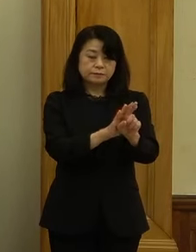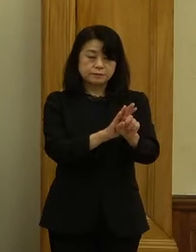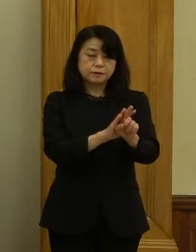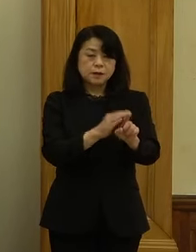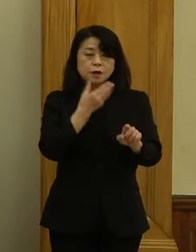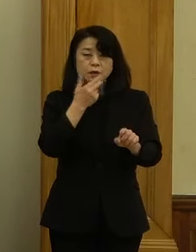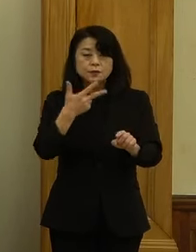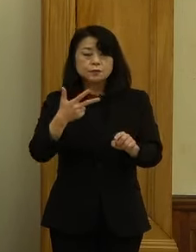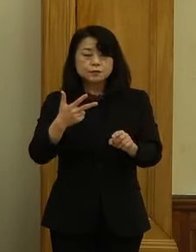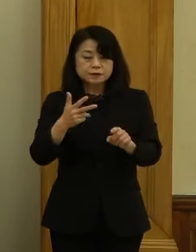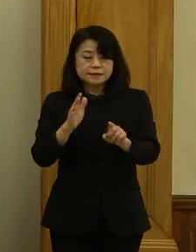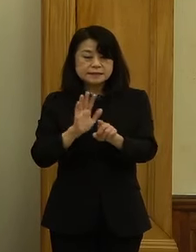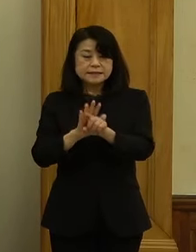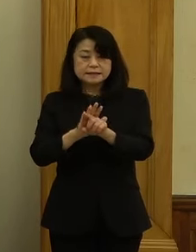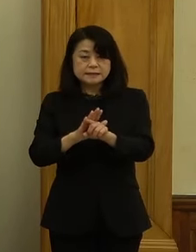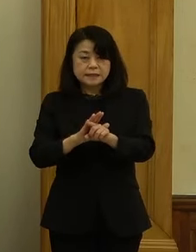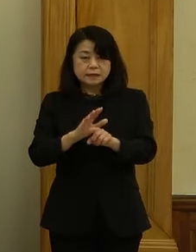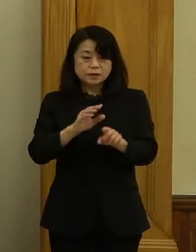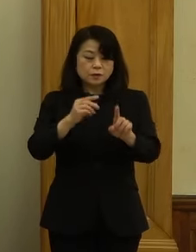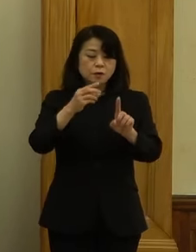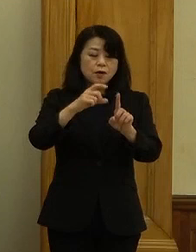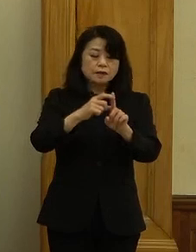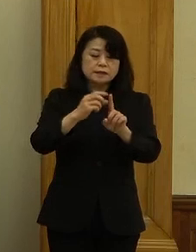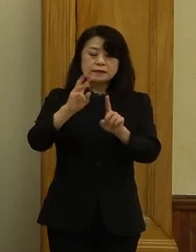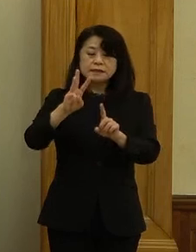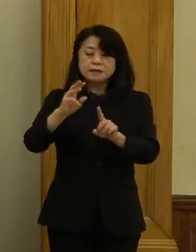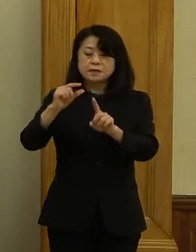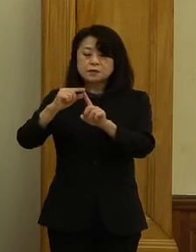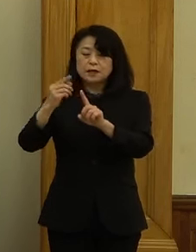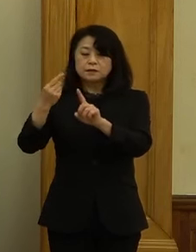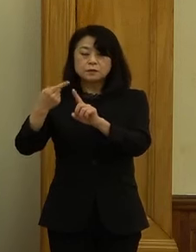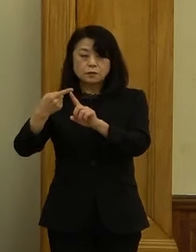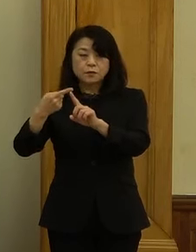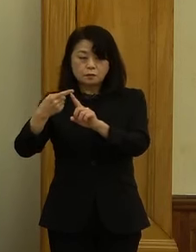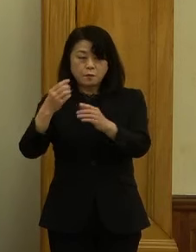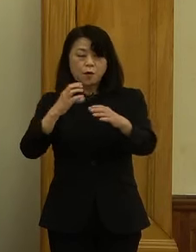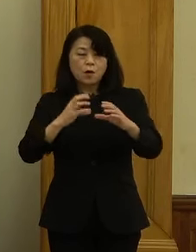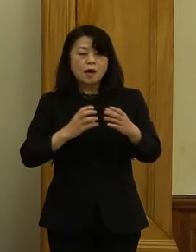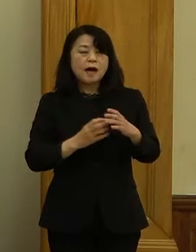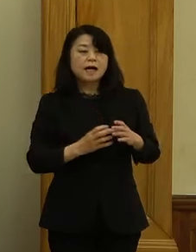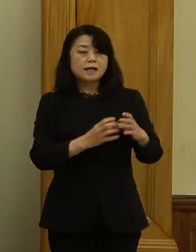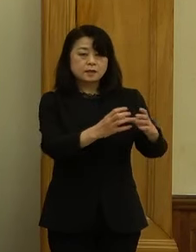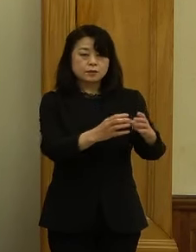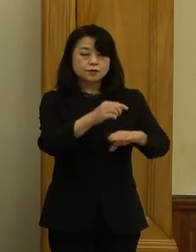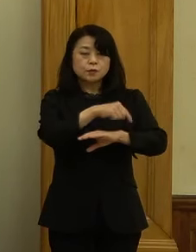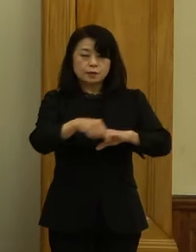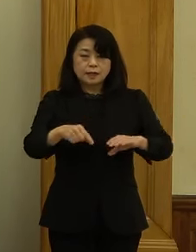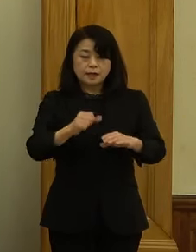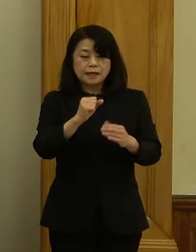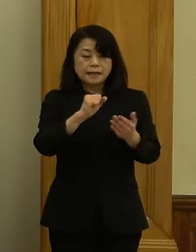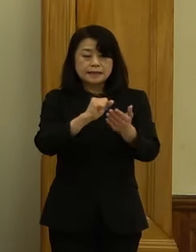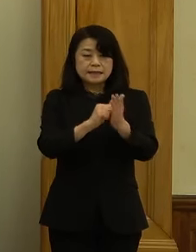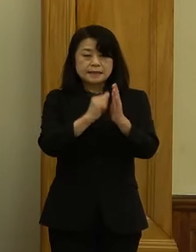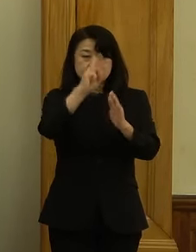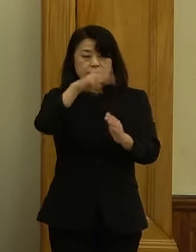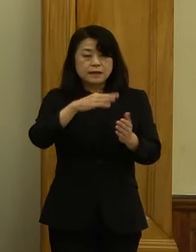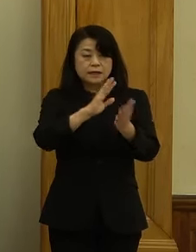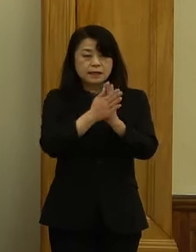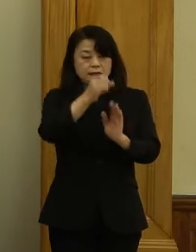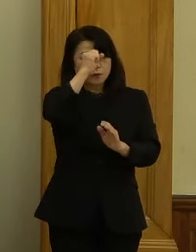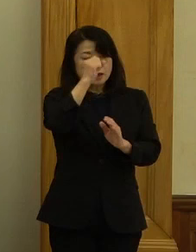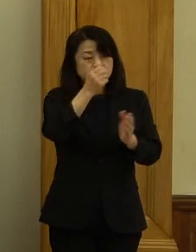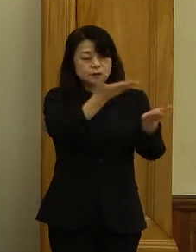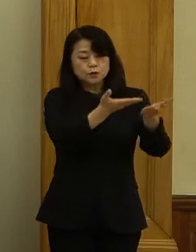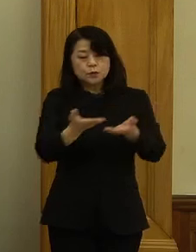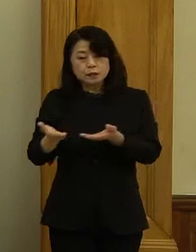富山Dワト災害派遣福祉チームを派遣することとしていますまた石川県からの患者の受け入れとして